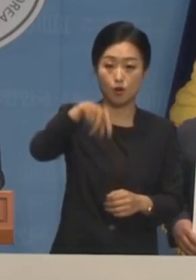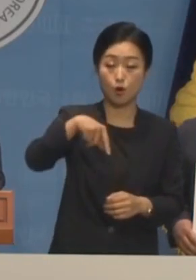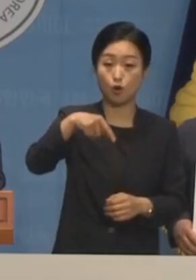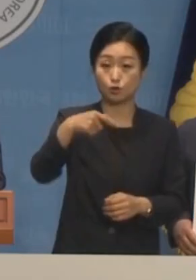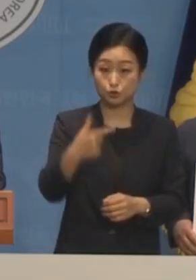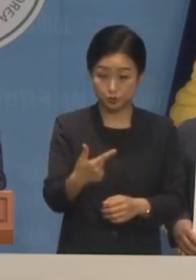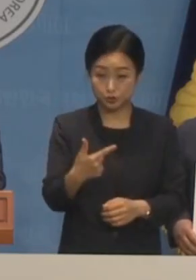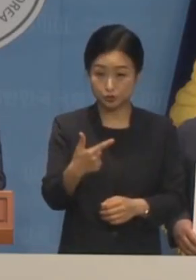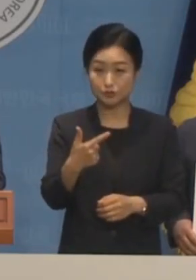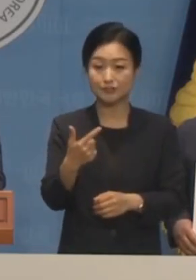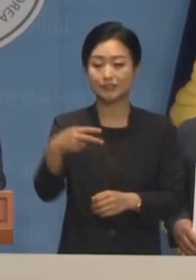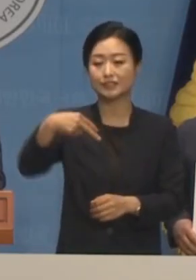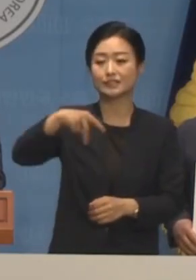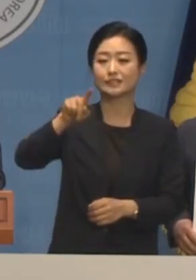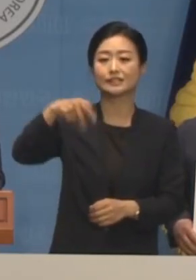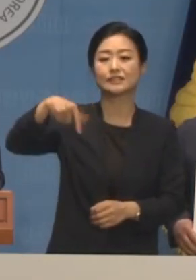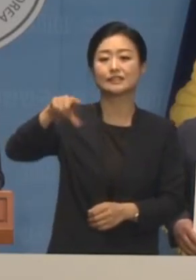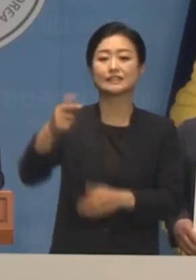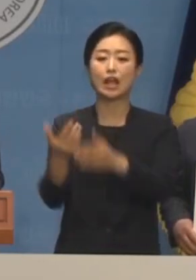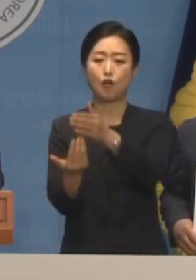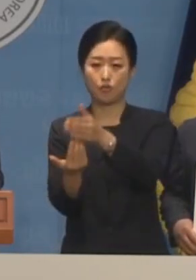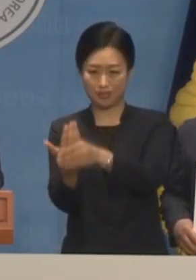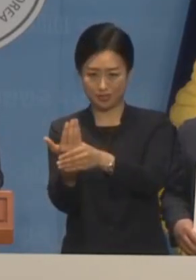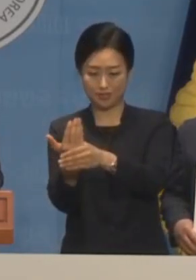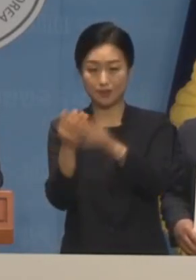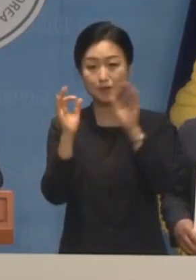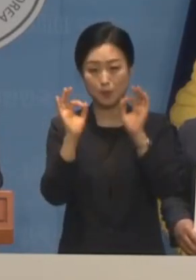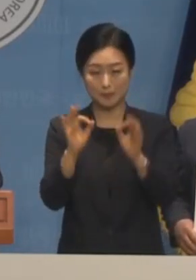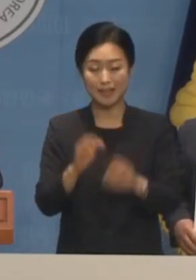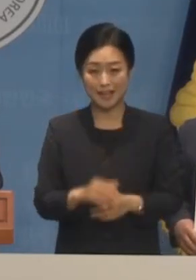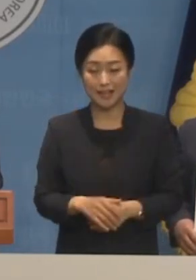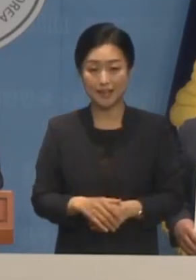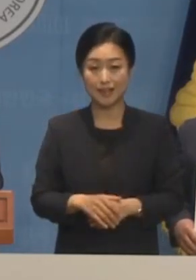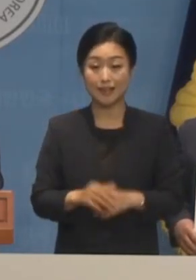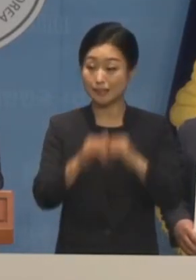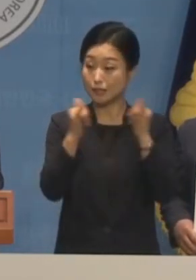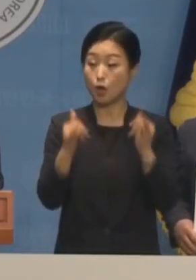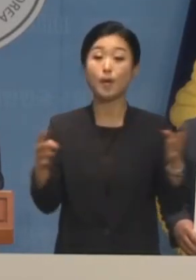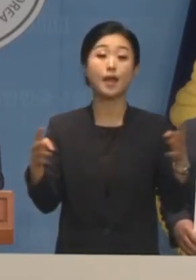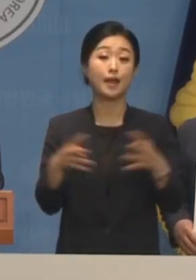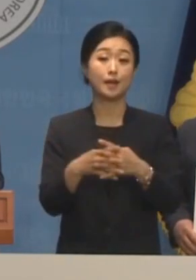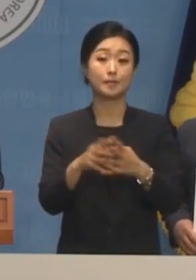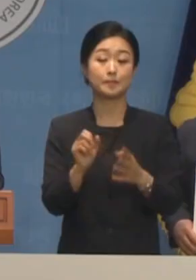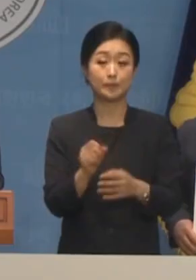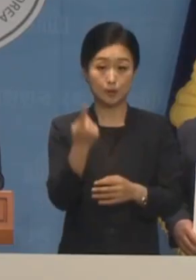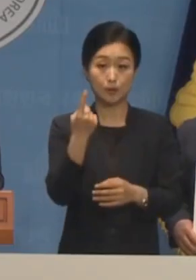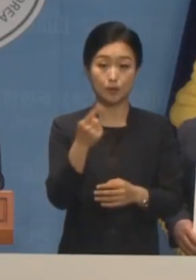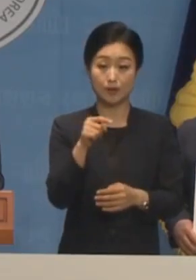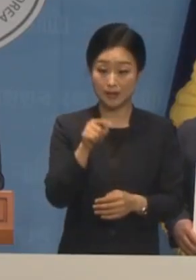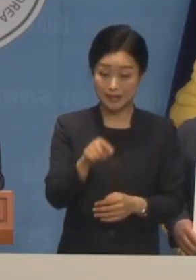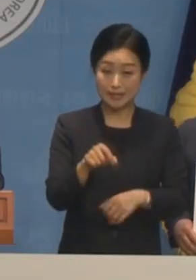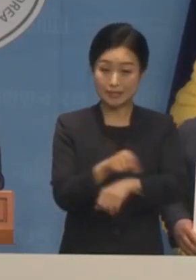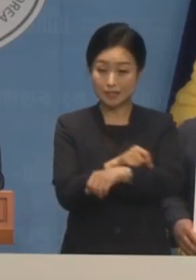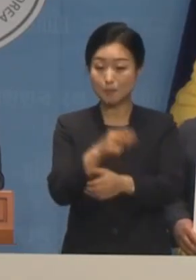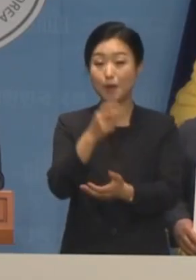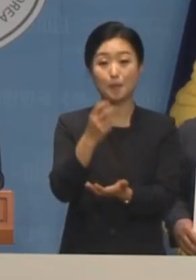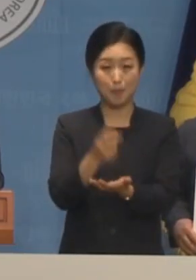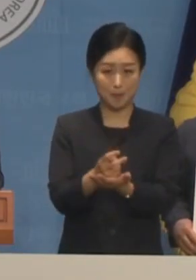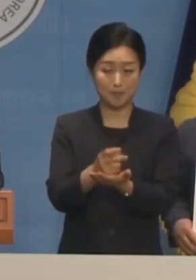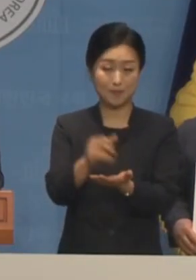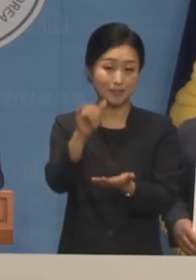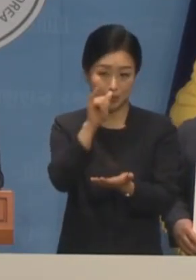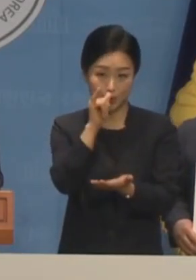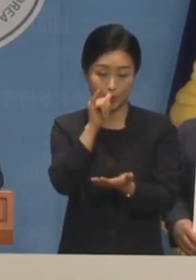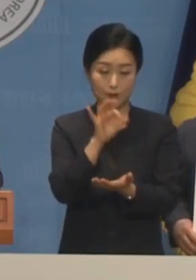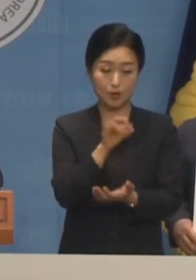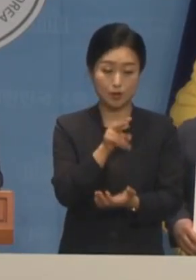사건으로 규정하고 있습니다 이러한 사회적 합의에 따라 제정된 여순 사건 특별법 역시